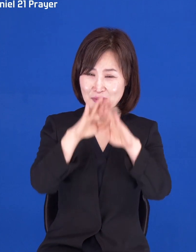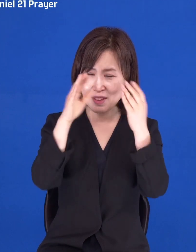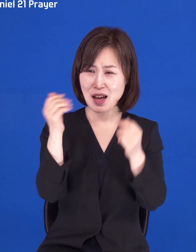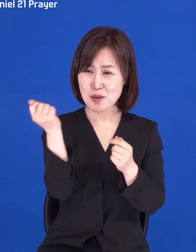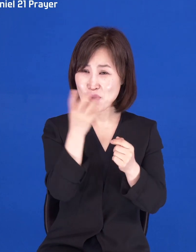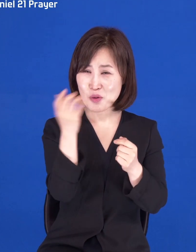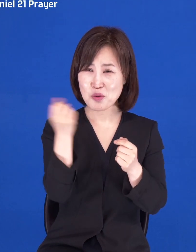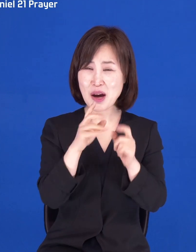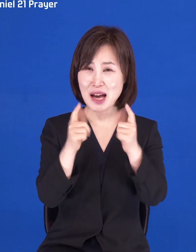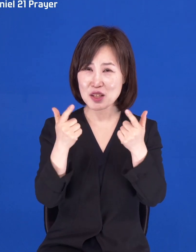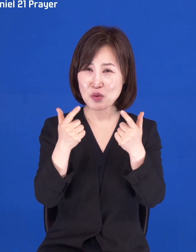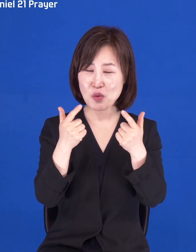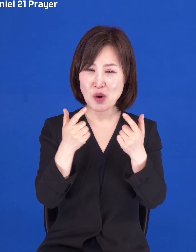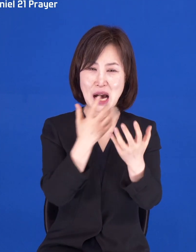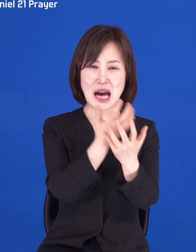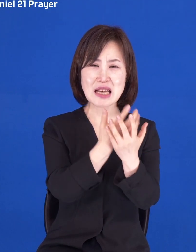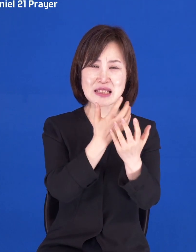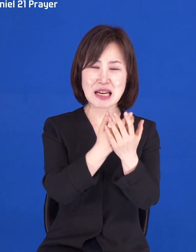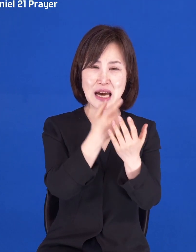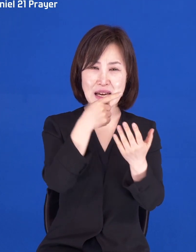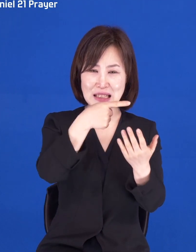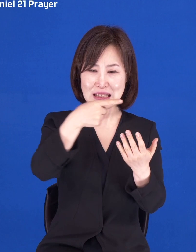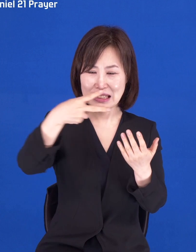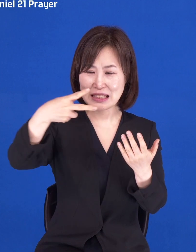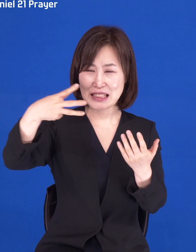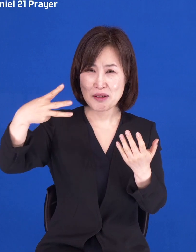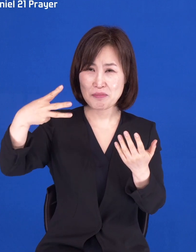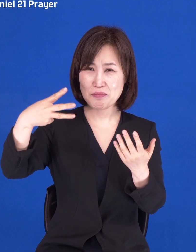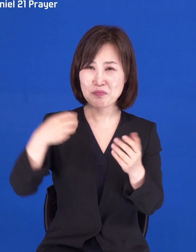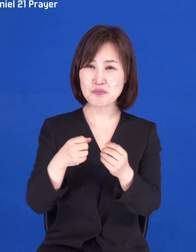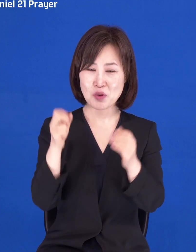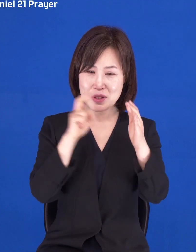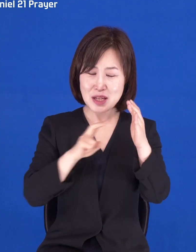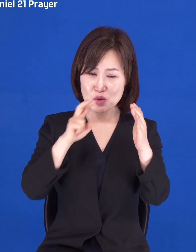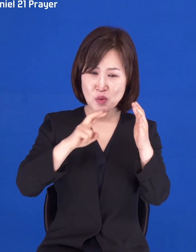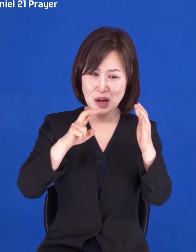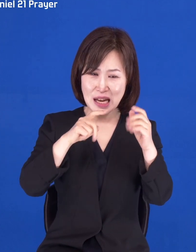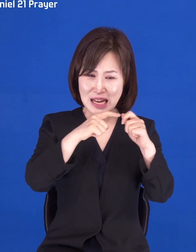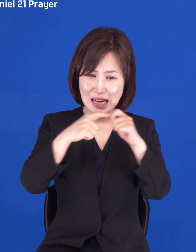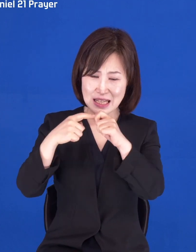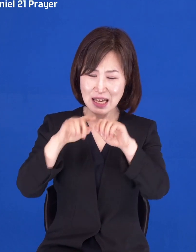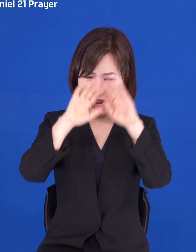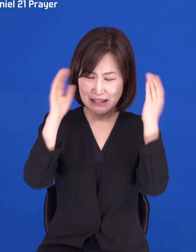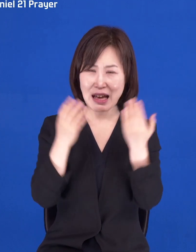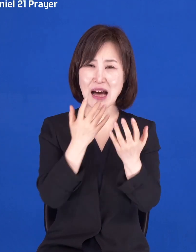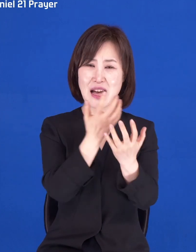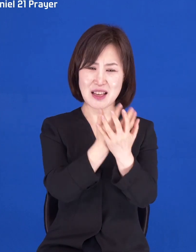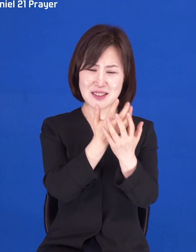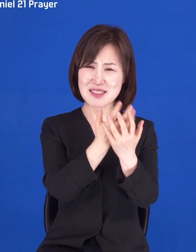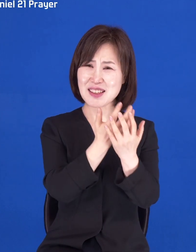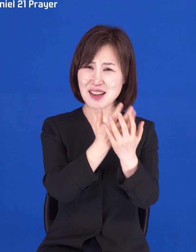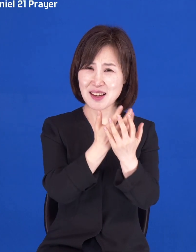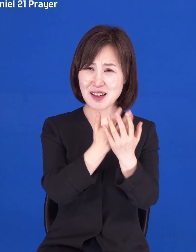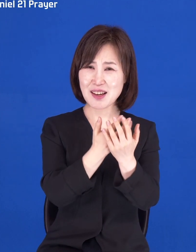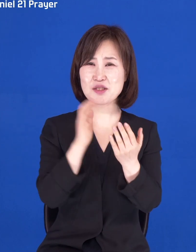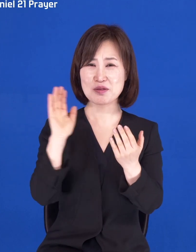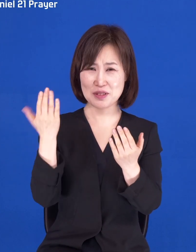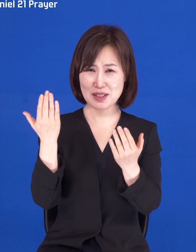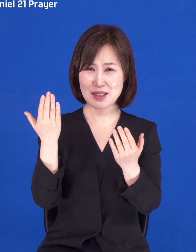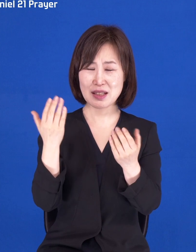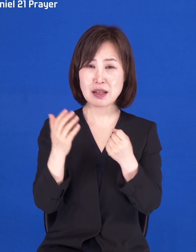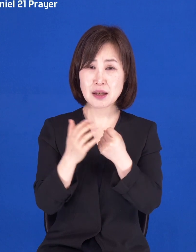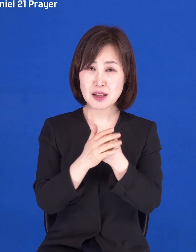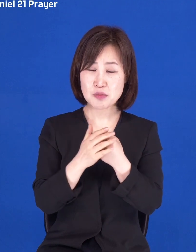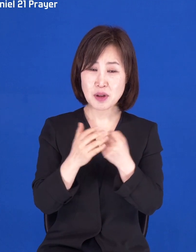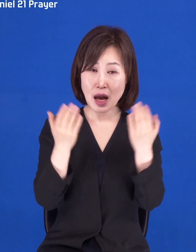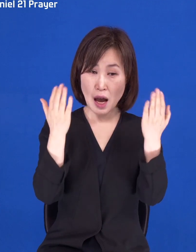아닌 한자가 되어 있고 찬송가 가사도 거의 한자어로 되어 있었습니다. 어느 날 학교